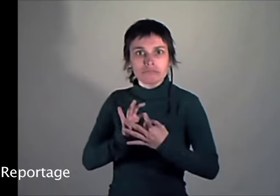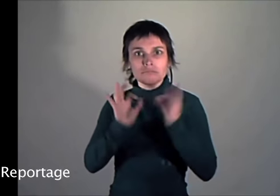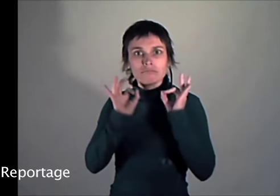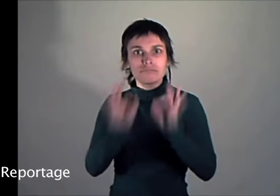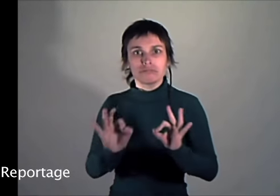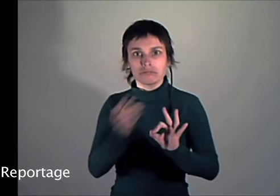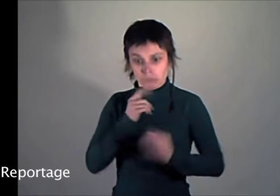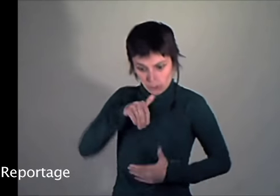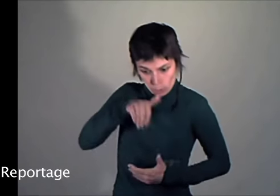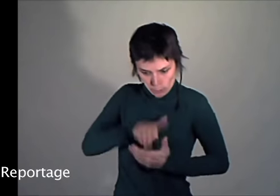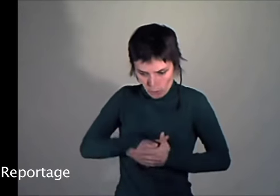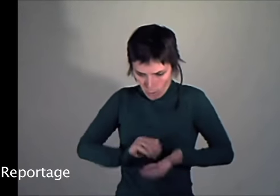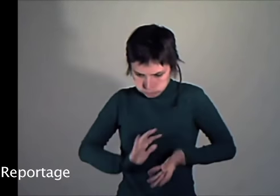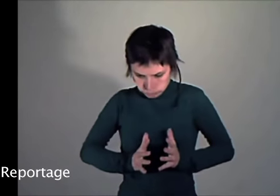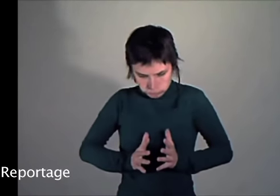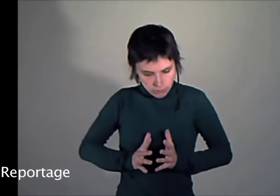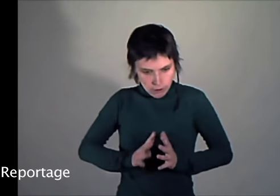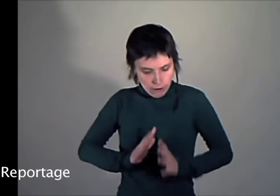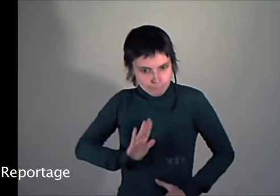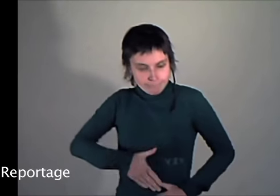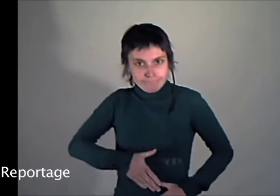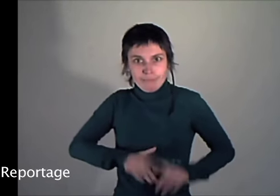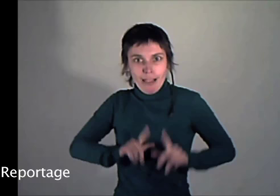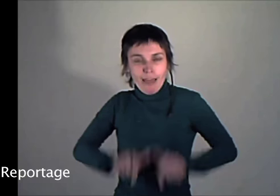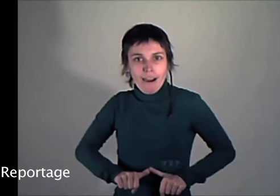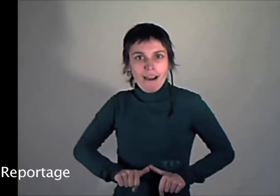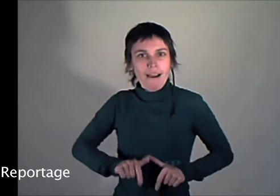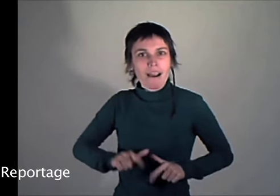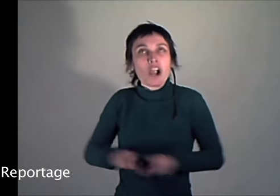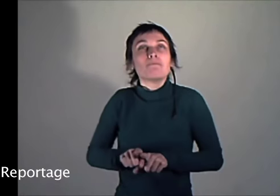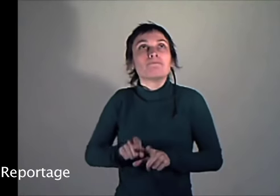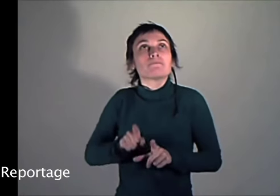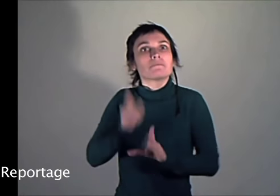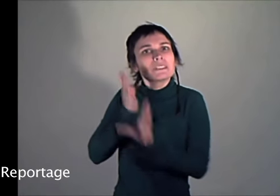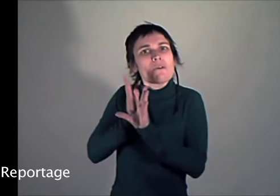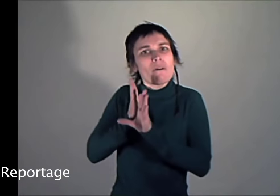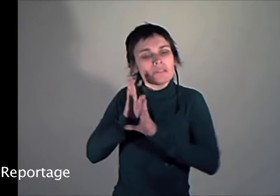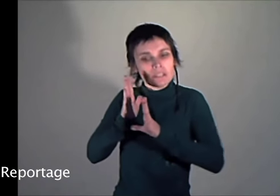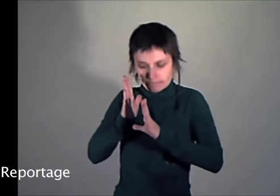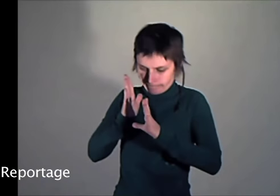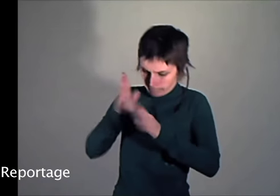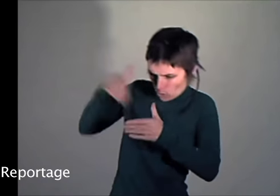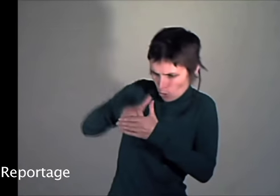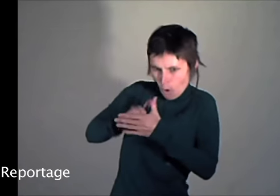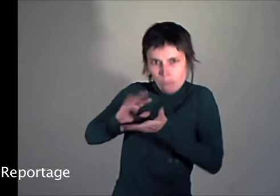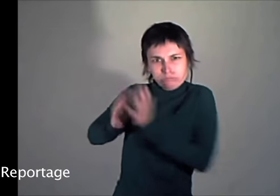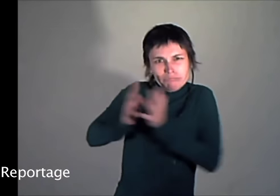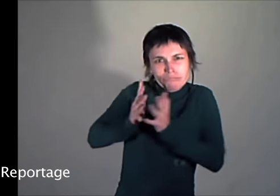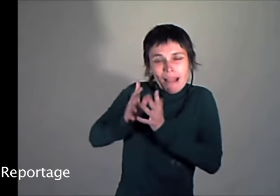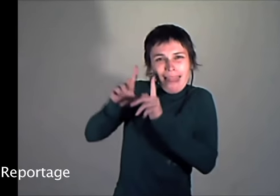se dire ah mais en fait c'est moi, c'est en lien avec moi. Et la langue des signes, elle est constitutive de moi-même et elle